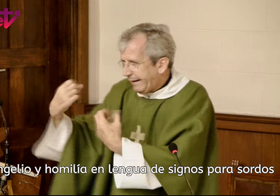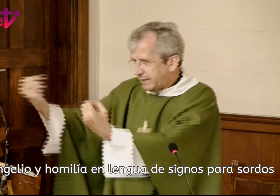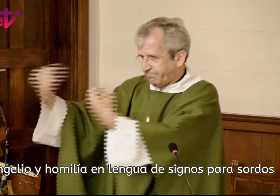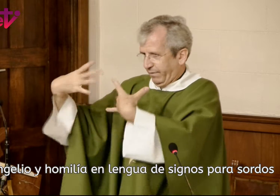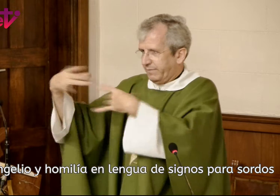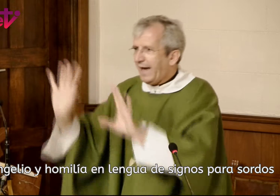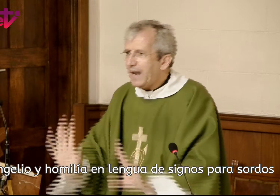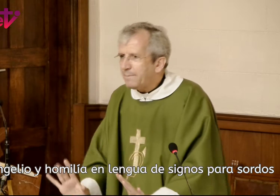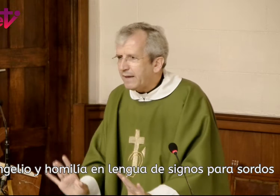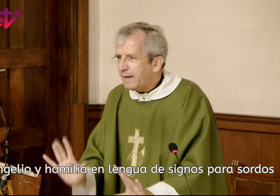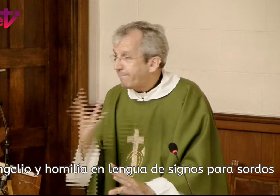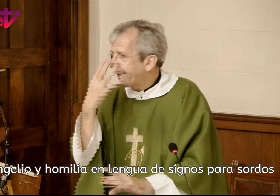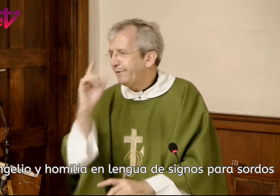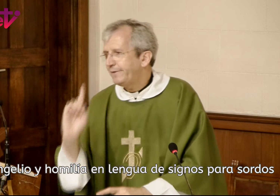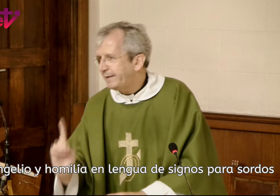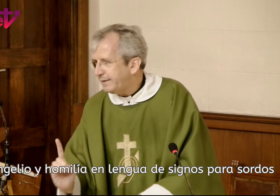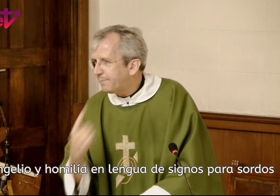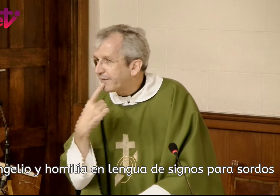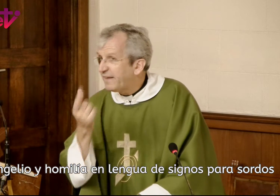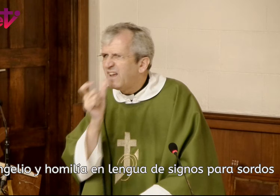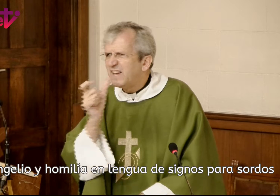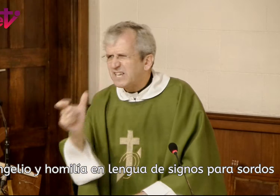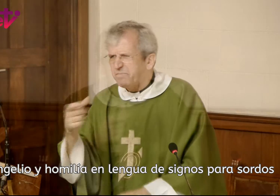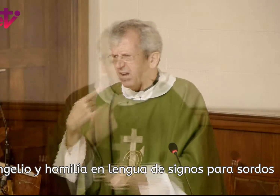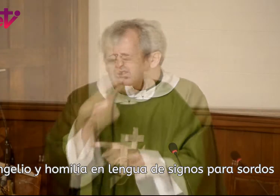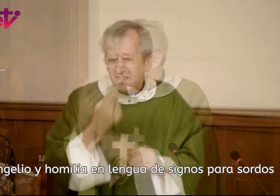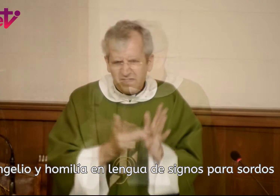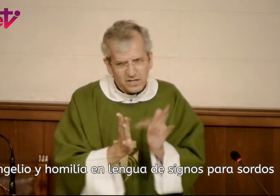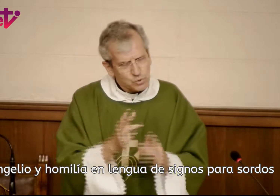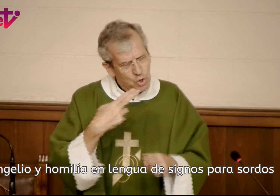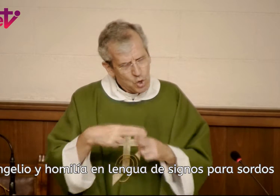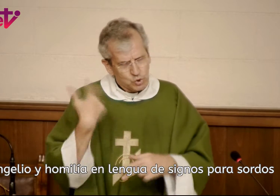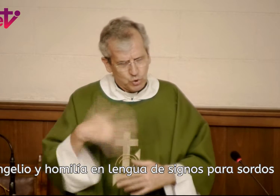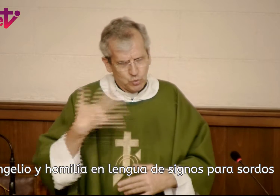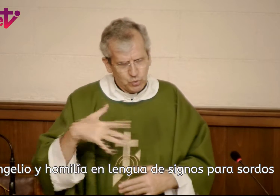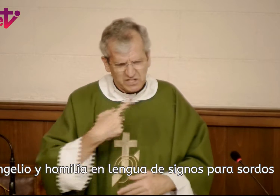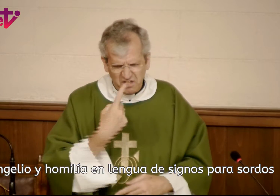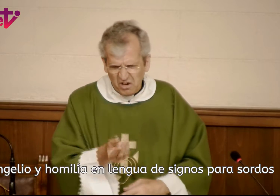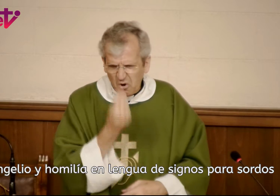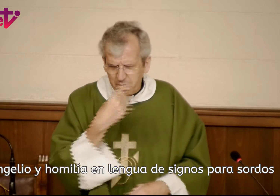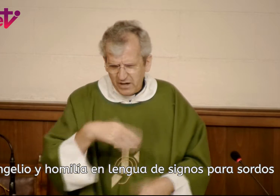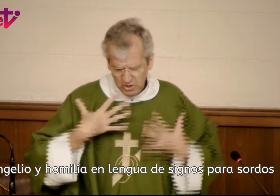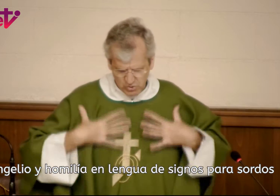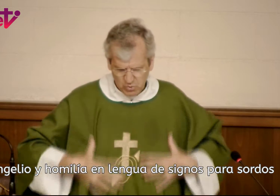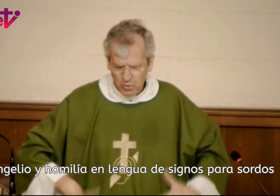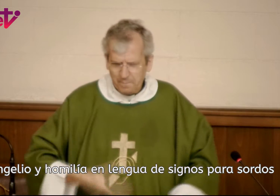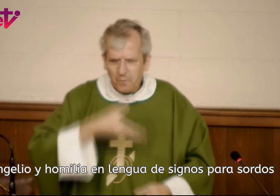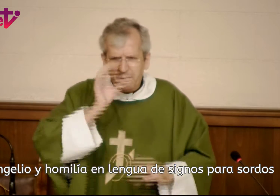queréis dejarme? Porque no entendían, porque decían, esas palabras que dice Jesús son duras, dice, comer su cuerpo, beber